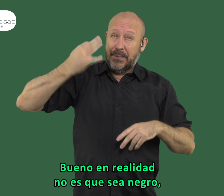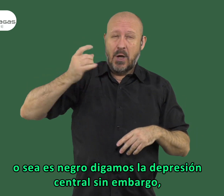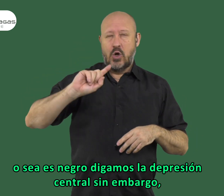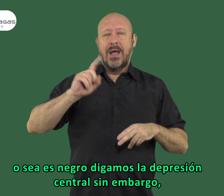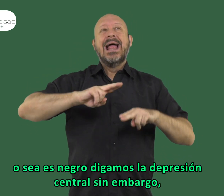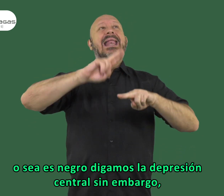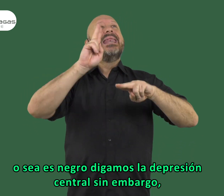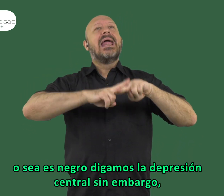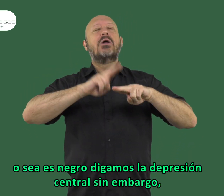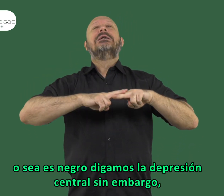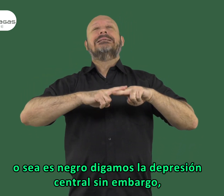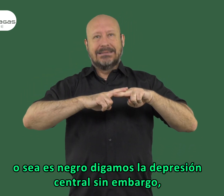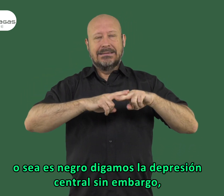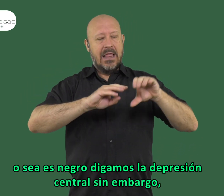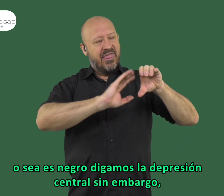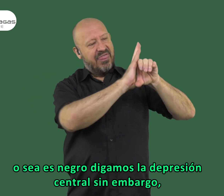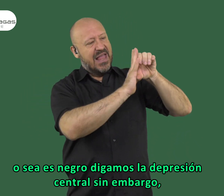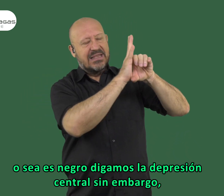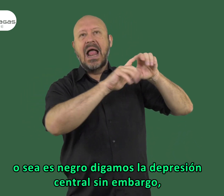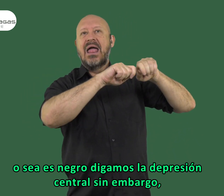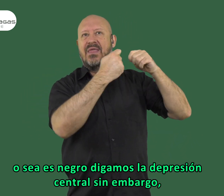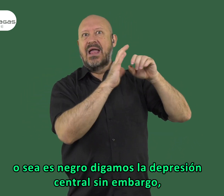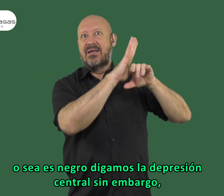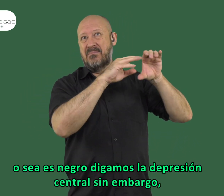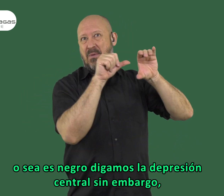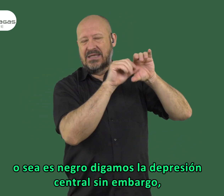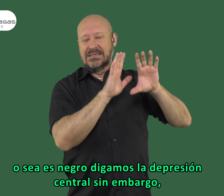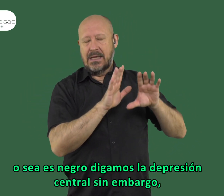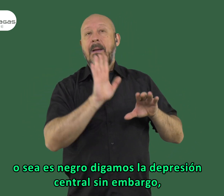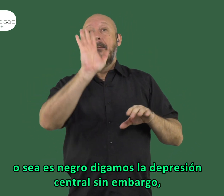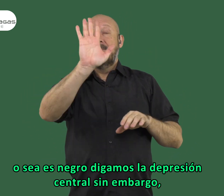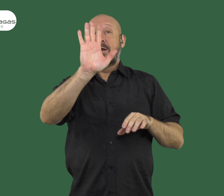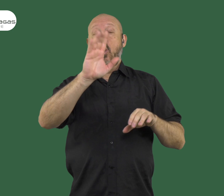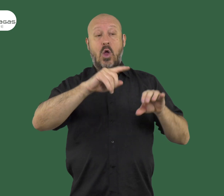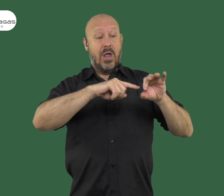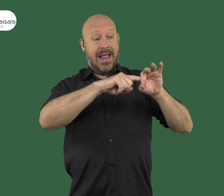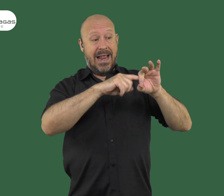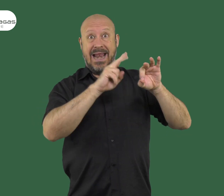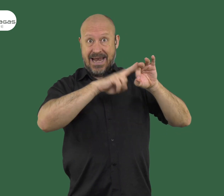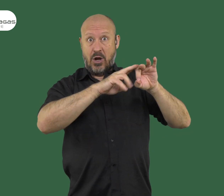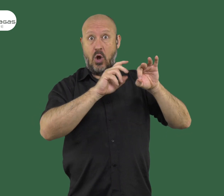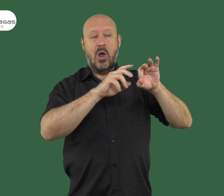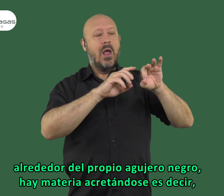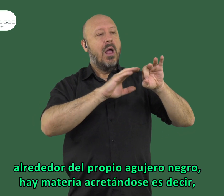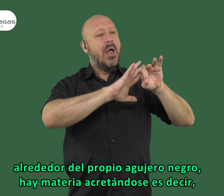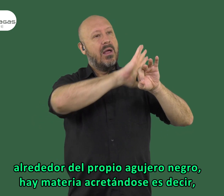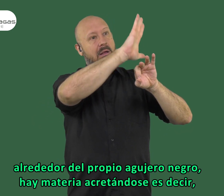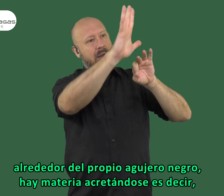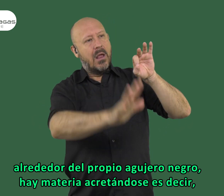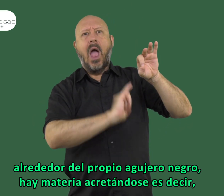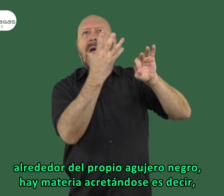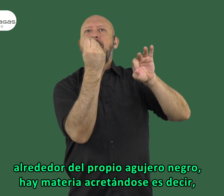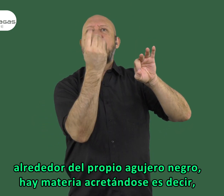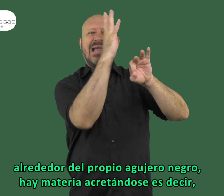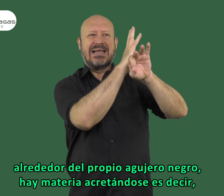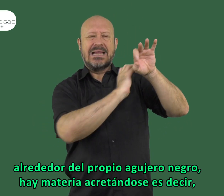negro. O sea, es negro, digamos, la depresión central. Sin embargo, alrededor del propio agujero negro hay